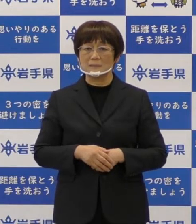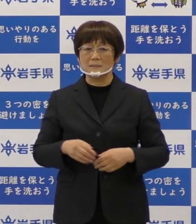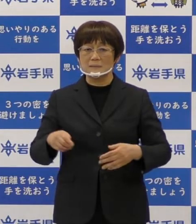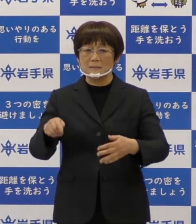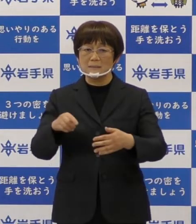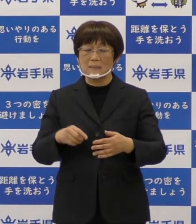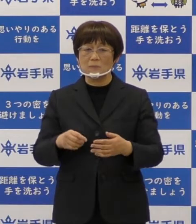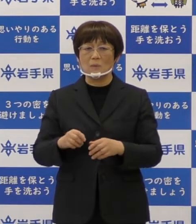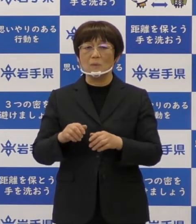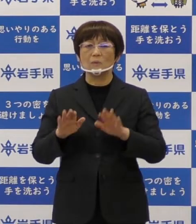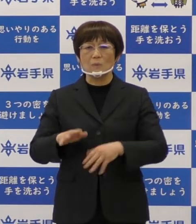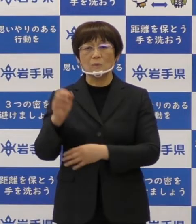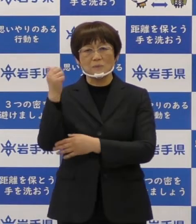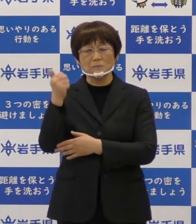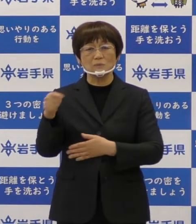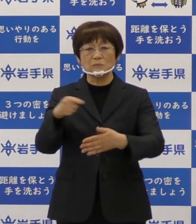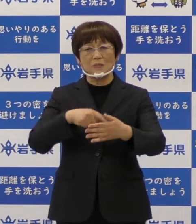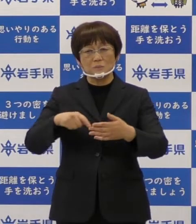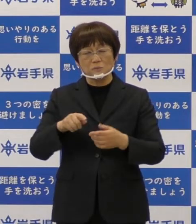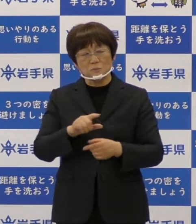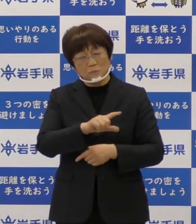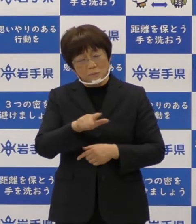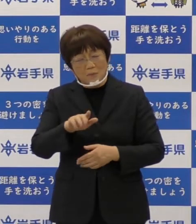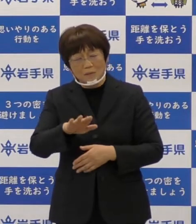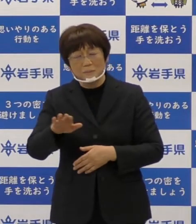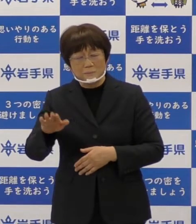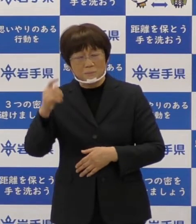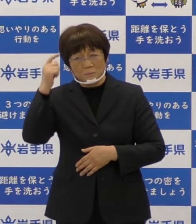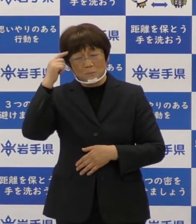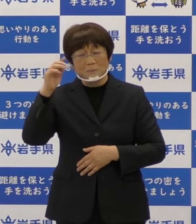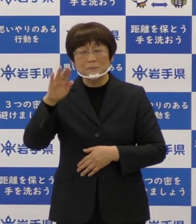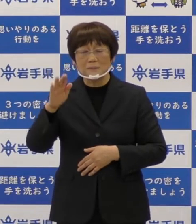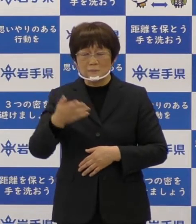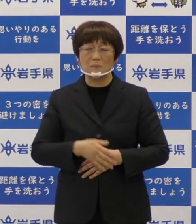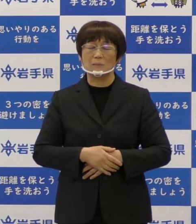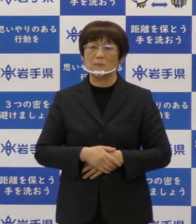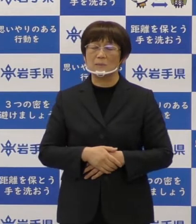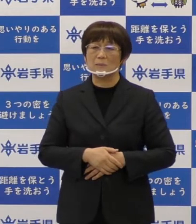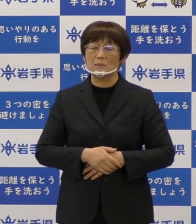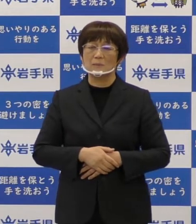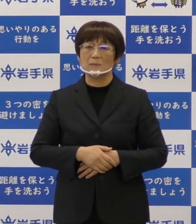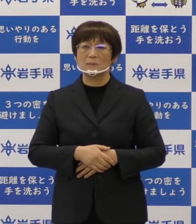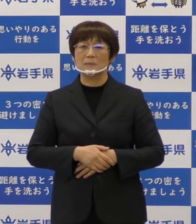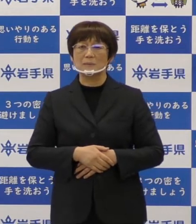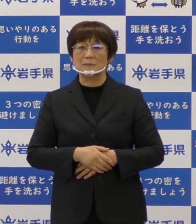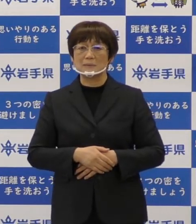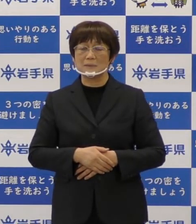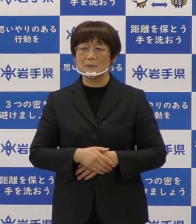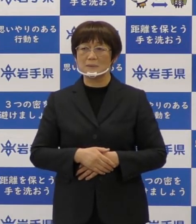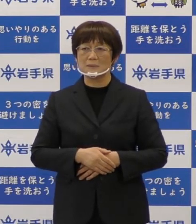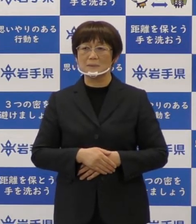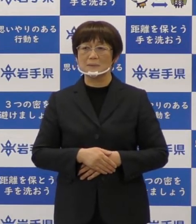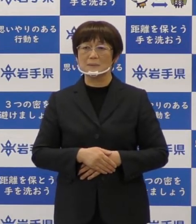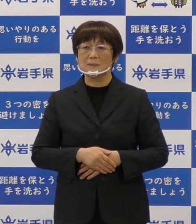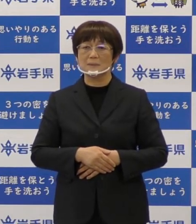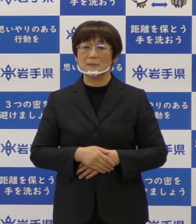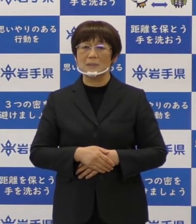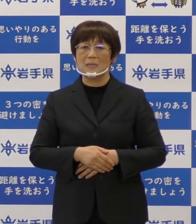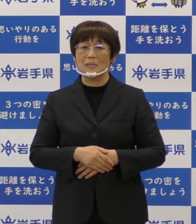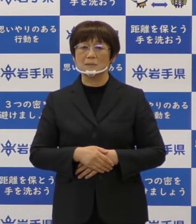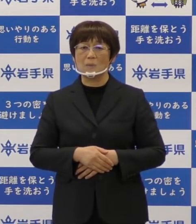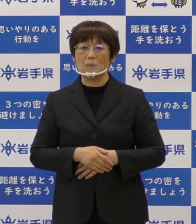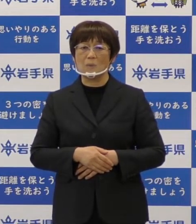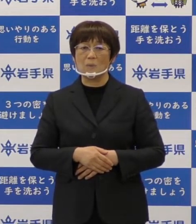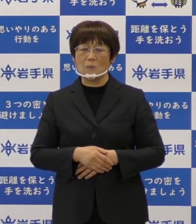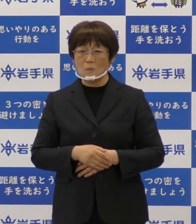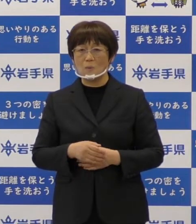それだけいろんな意見があるということなんだと思いますけれども、 知事としてですね、送別会、今回